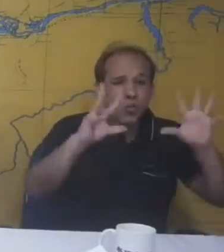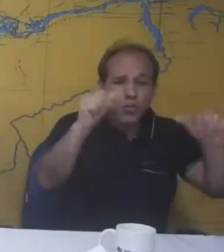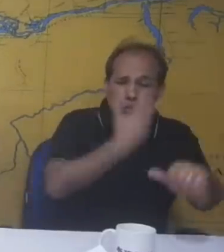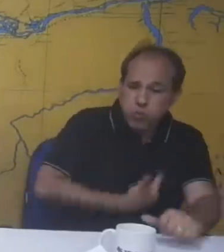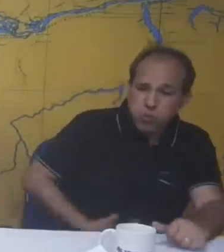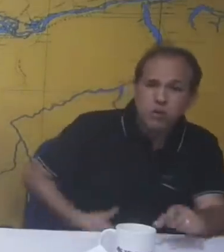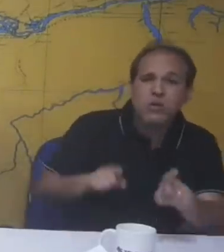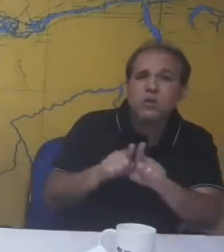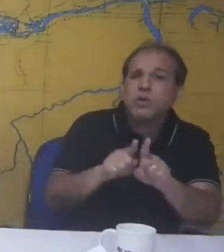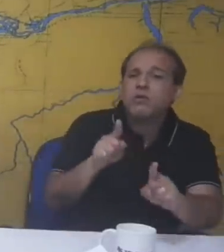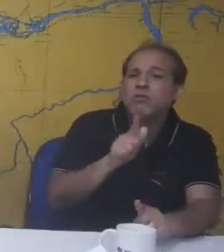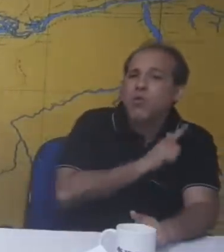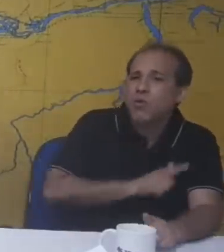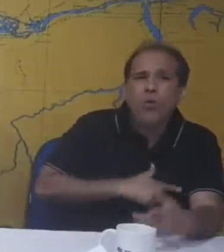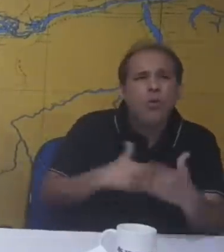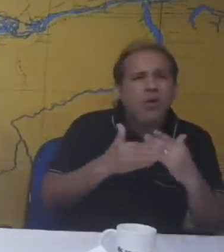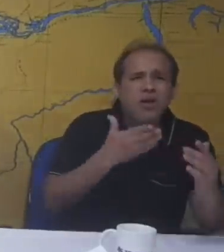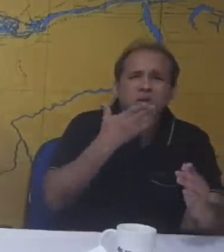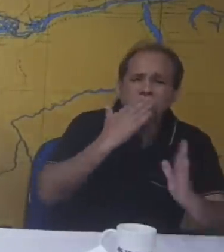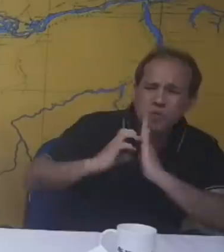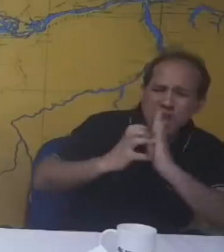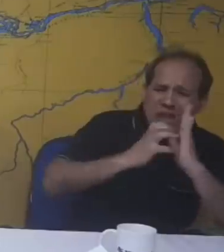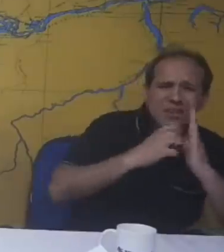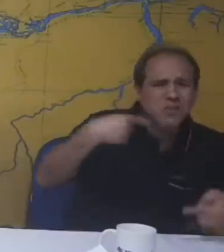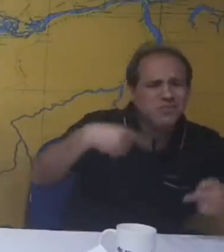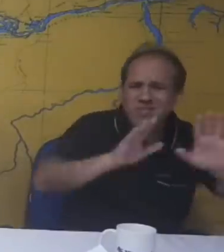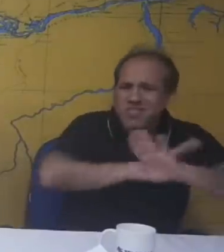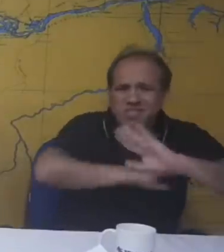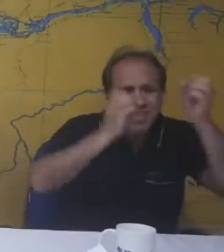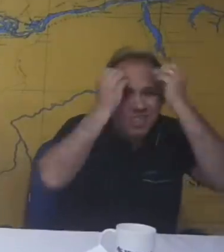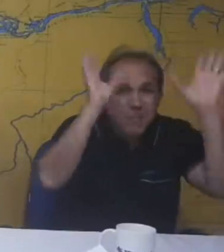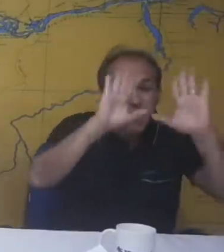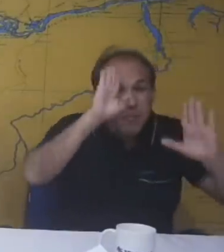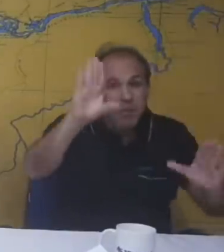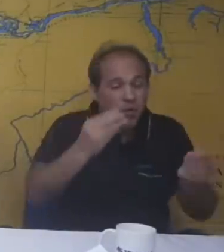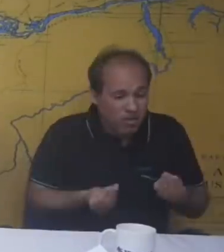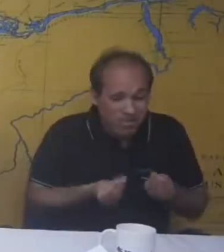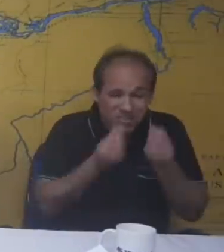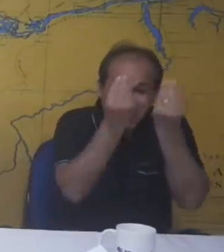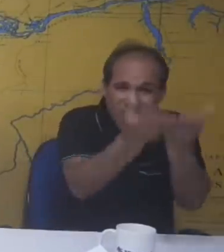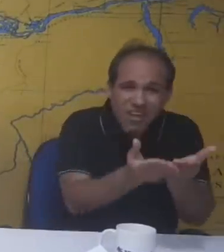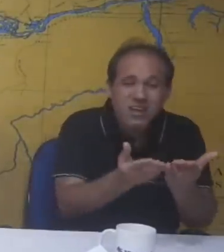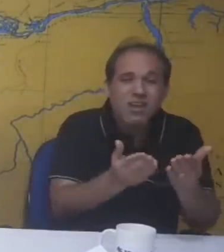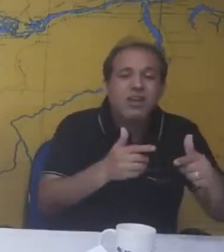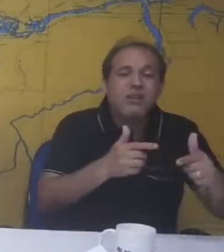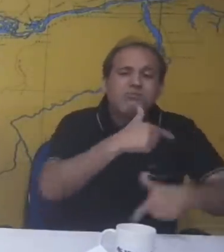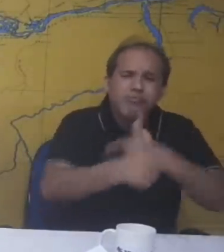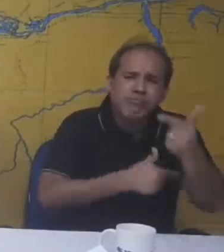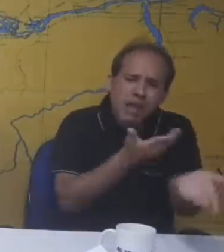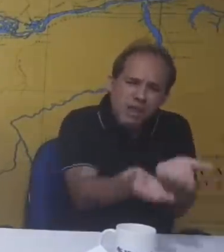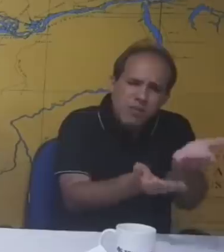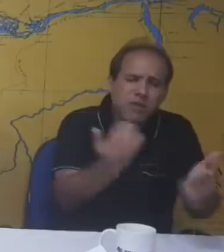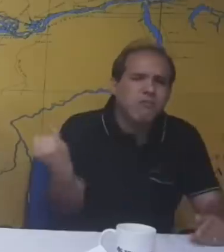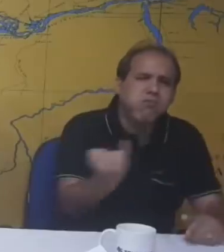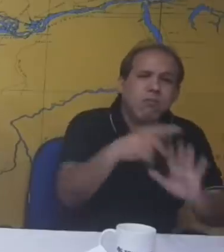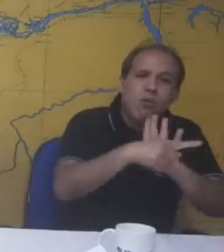os governadores. Não importa o partido político, estamos fazendo as entregas e levando esses serviços que são essenciais